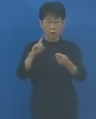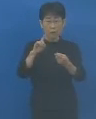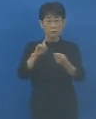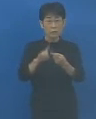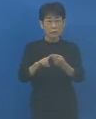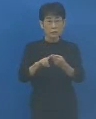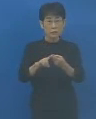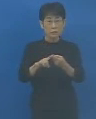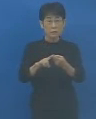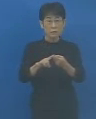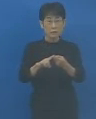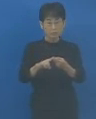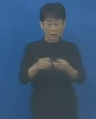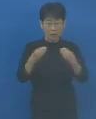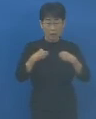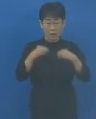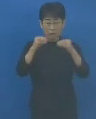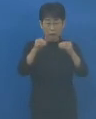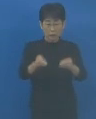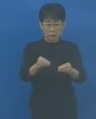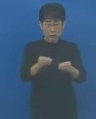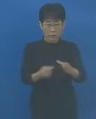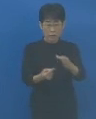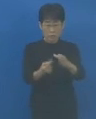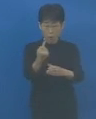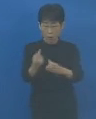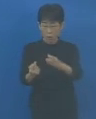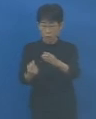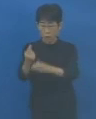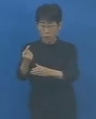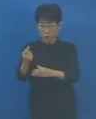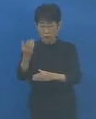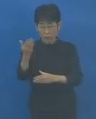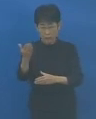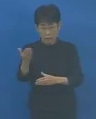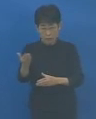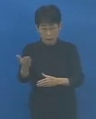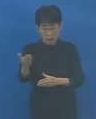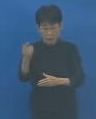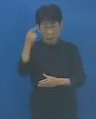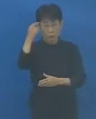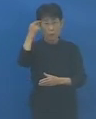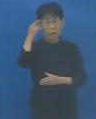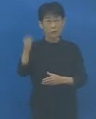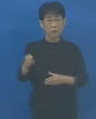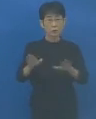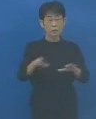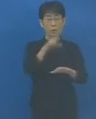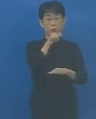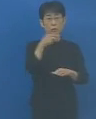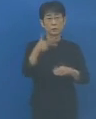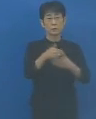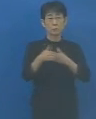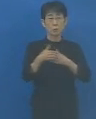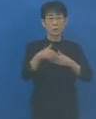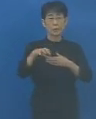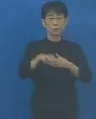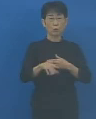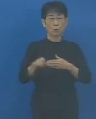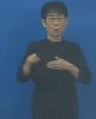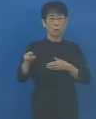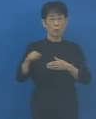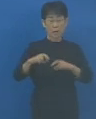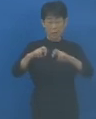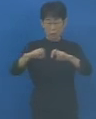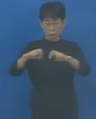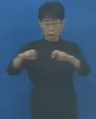複数発生しているのではないかというふうに考えられます。今鳥取市の保健所さんの方で